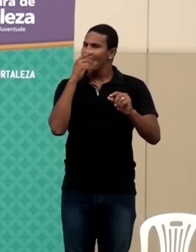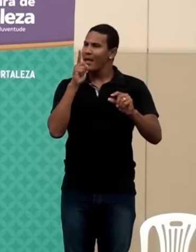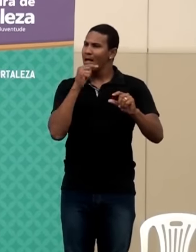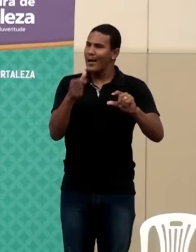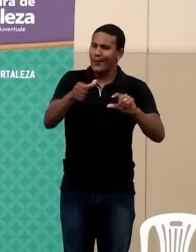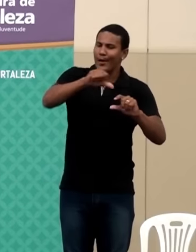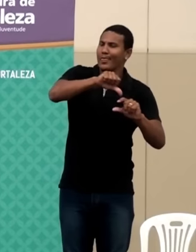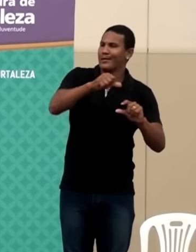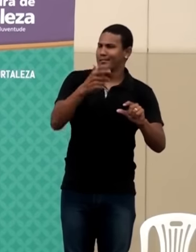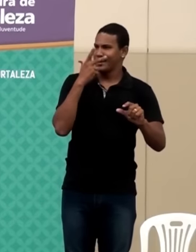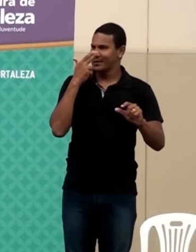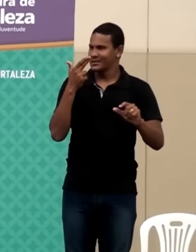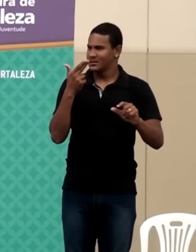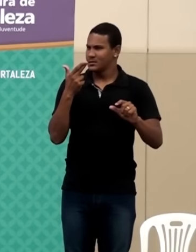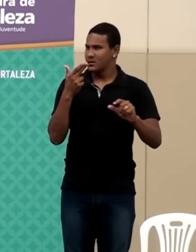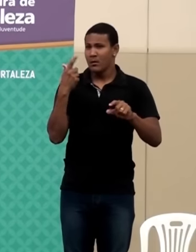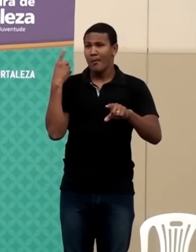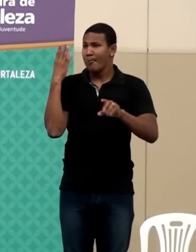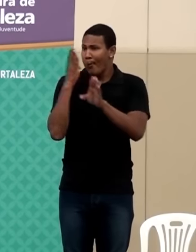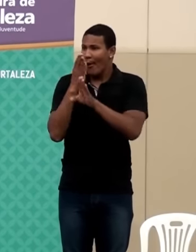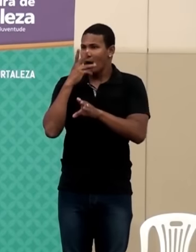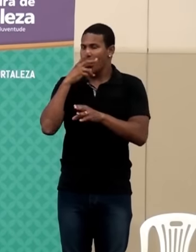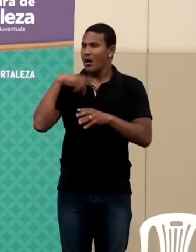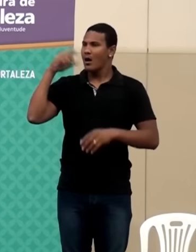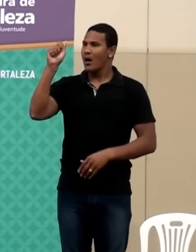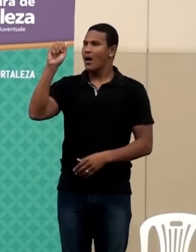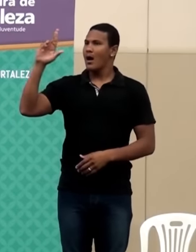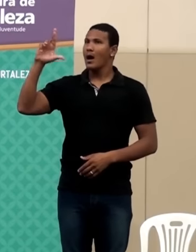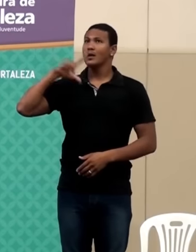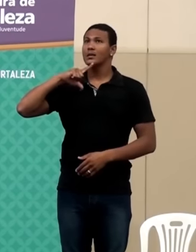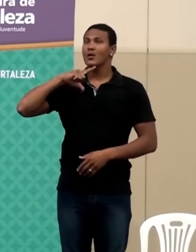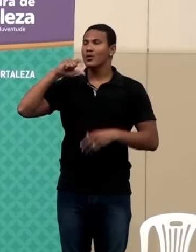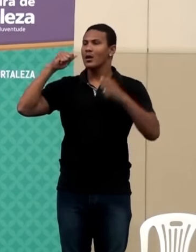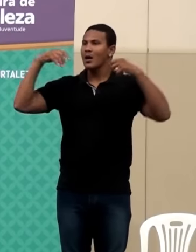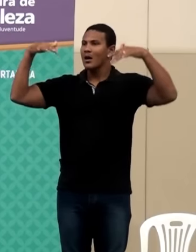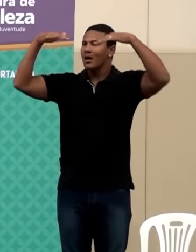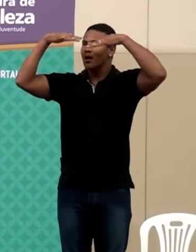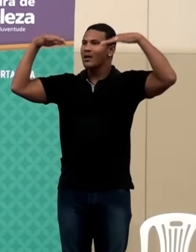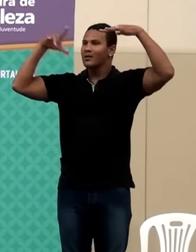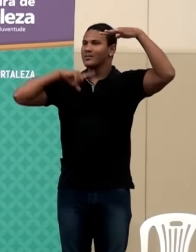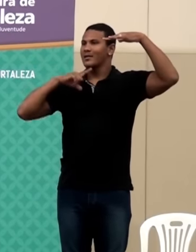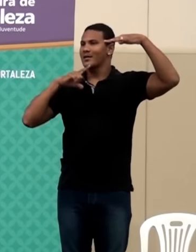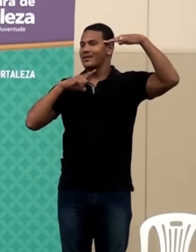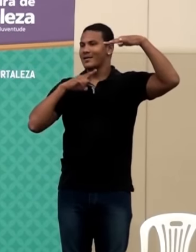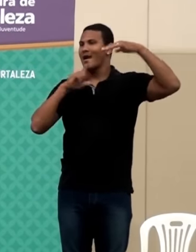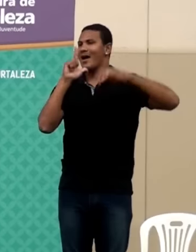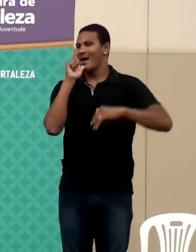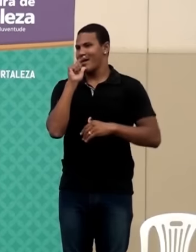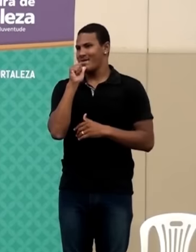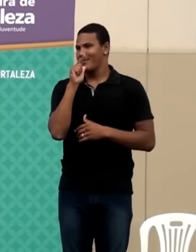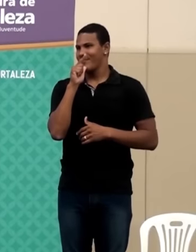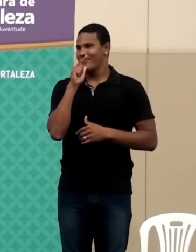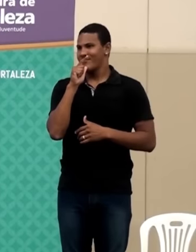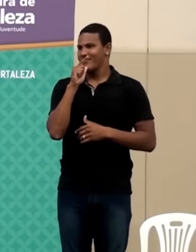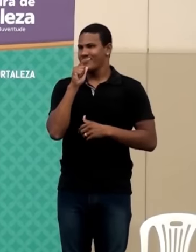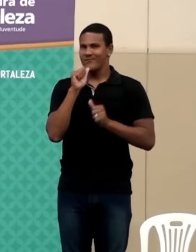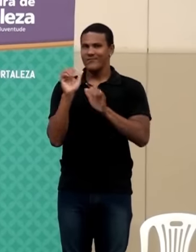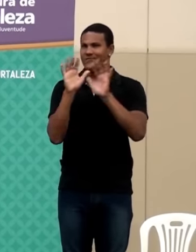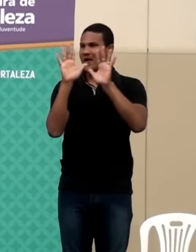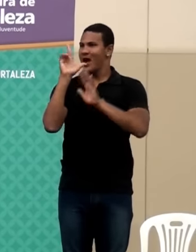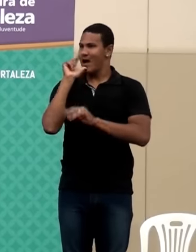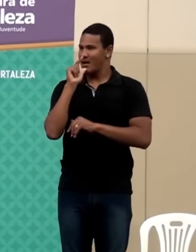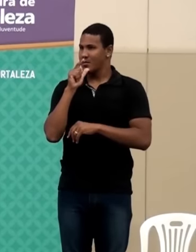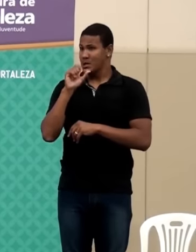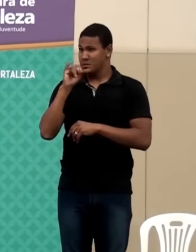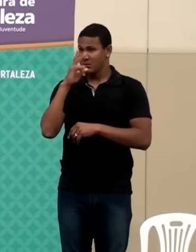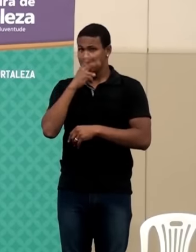que isso? Porque no ar tem o quê? Vapor d'água. E na hora que esse vapor d'água entra em contato com o